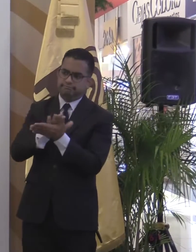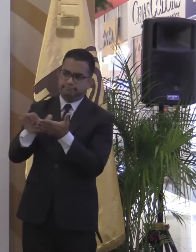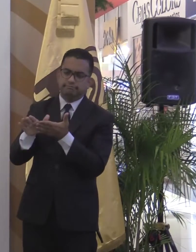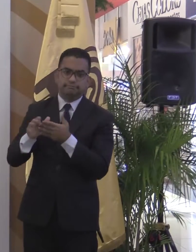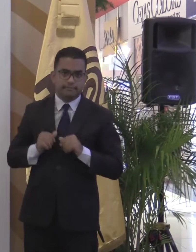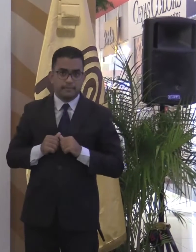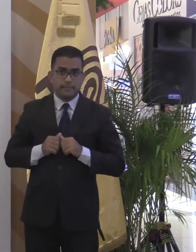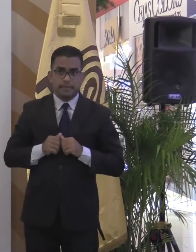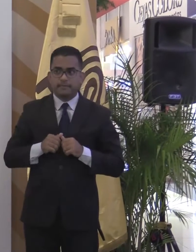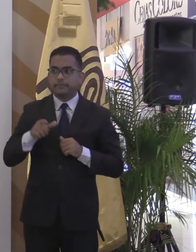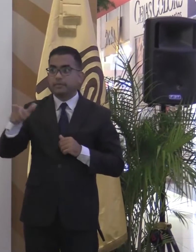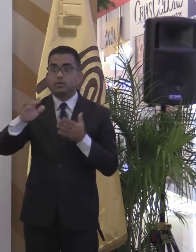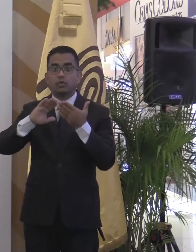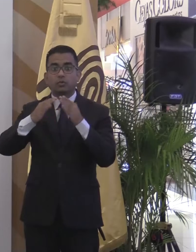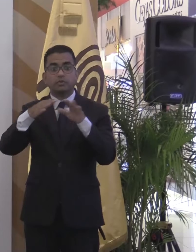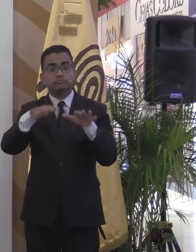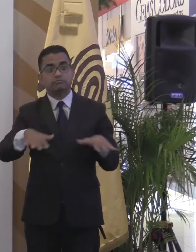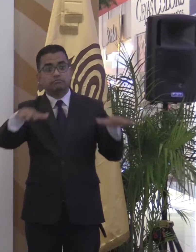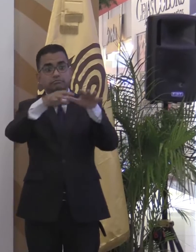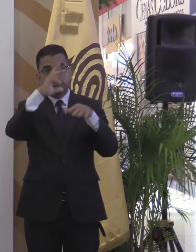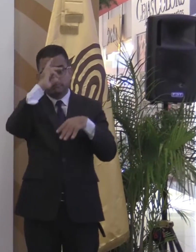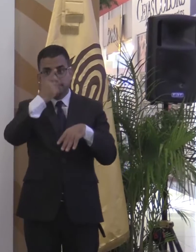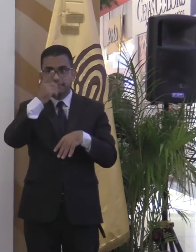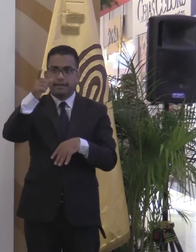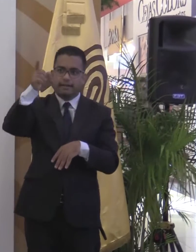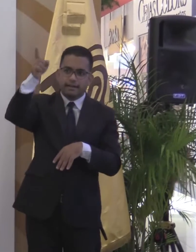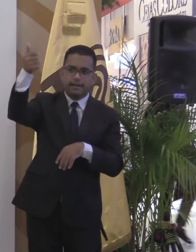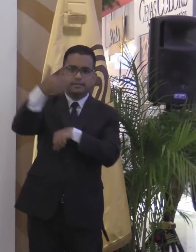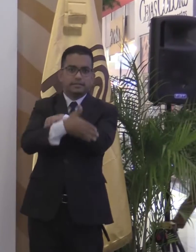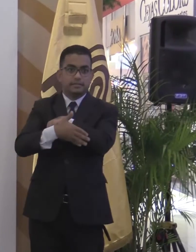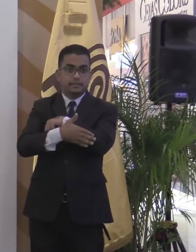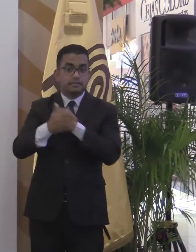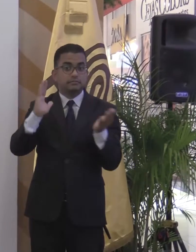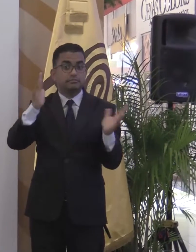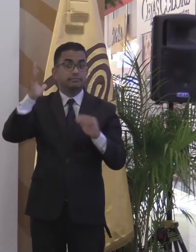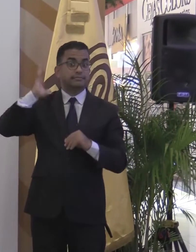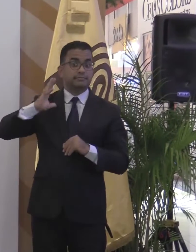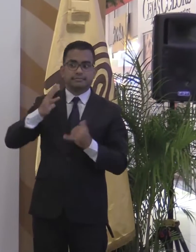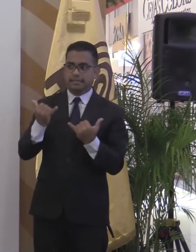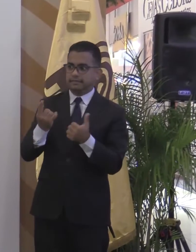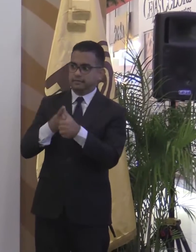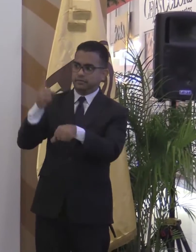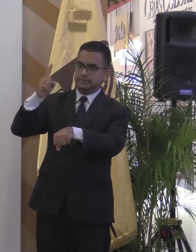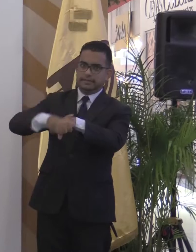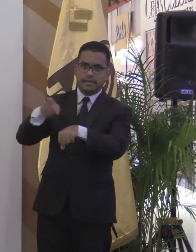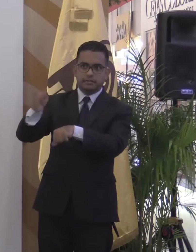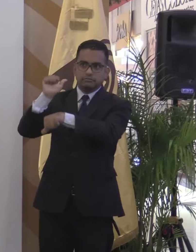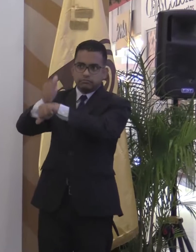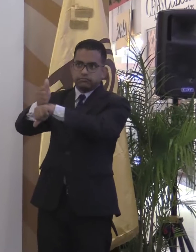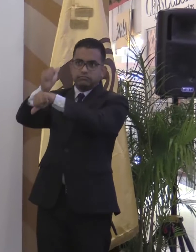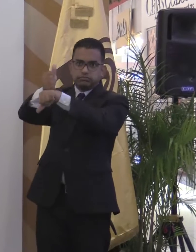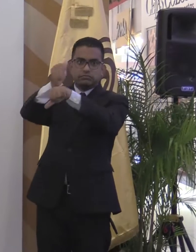y también por la comunidad dominicana en el exterior como ninguna otra época para que ustedes sean penn y